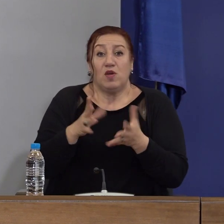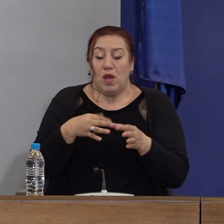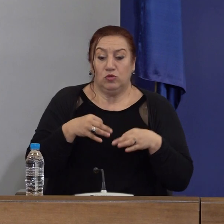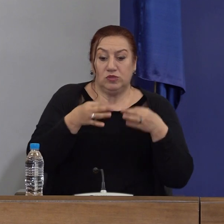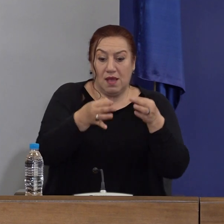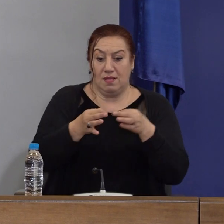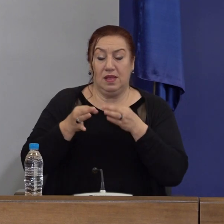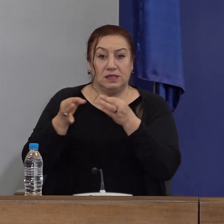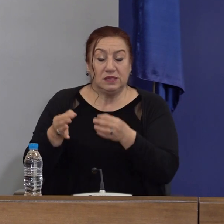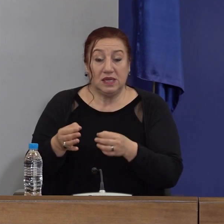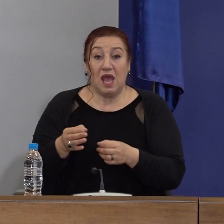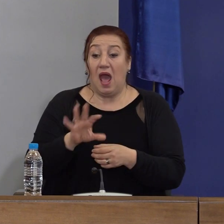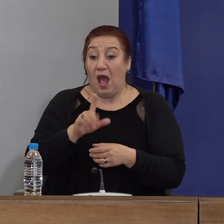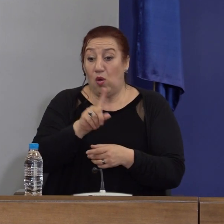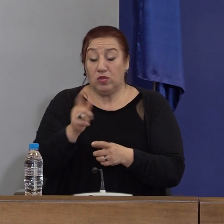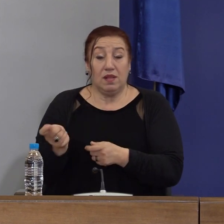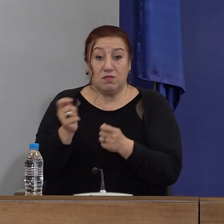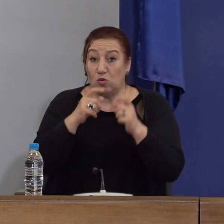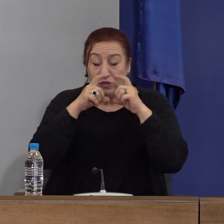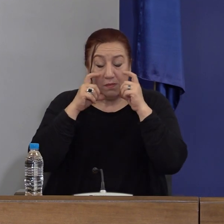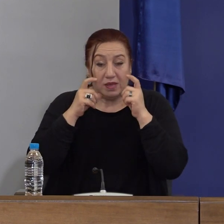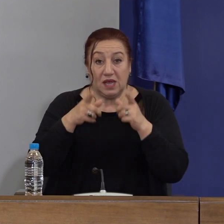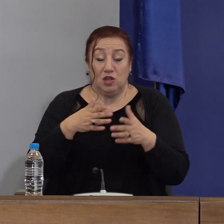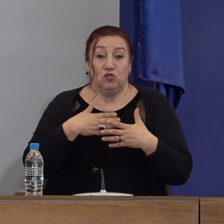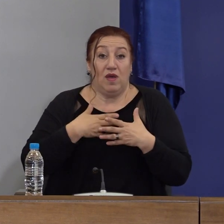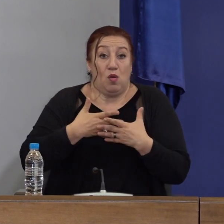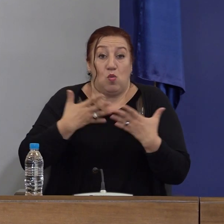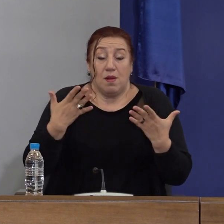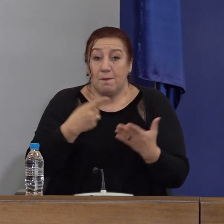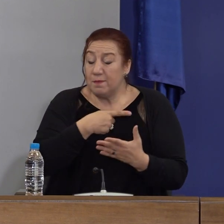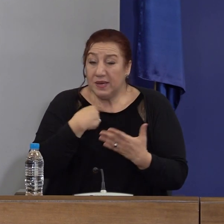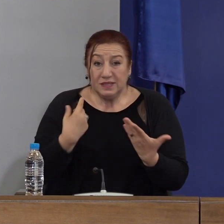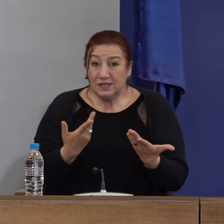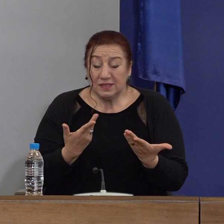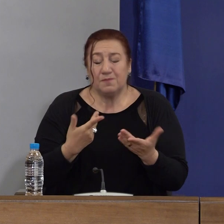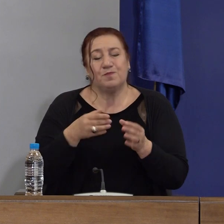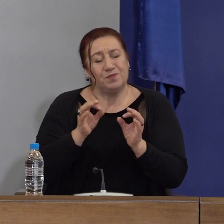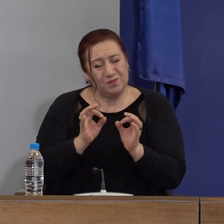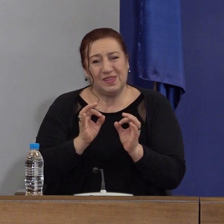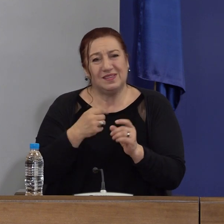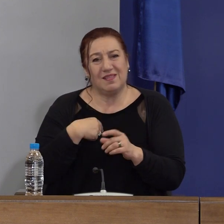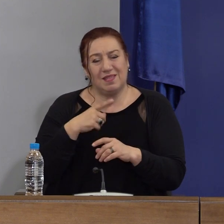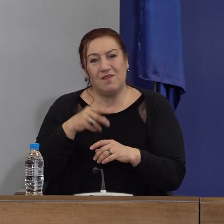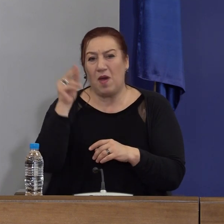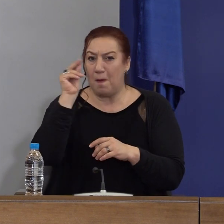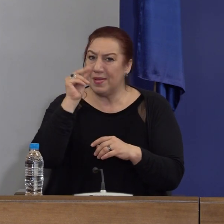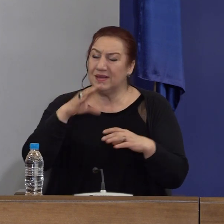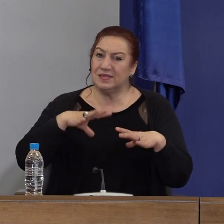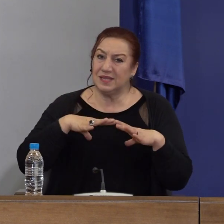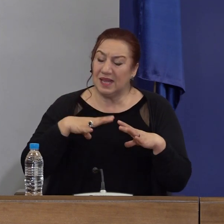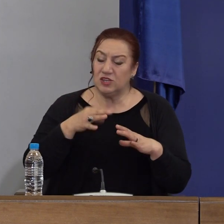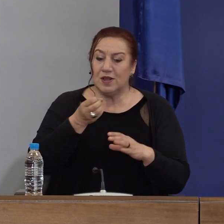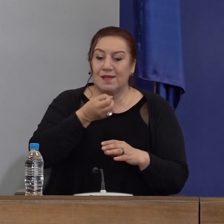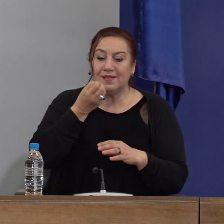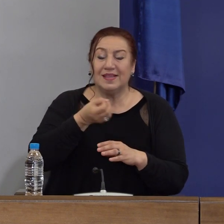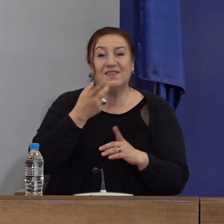и неносенето на маска носи голям риск. Наистина трябва българските граждани да